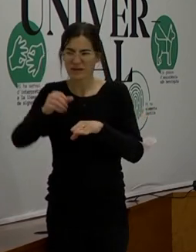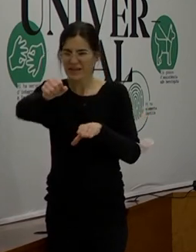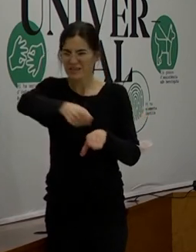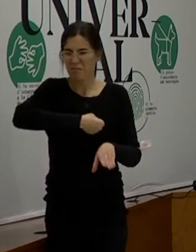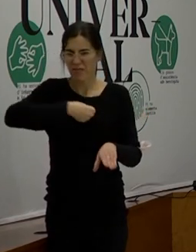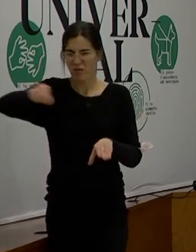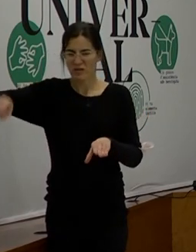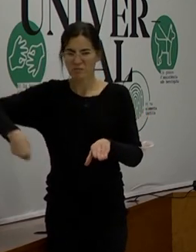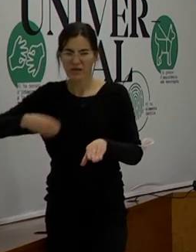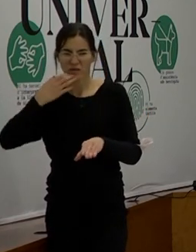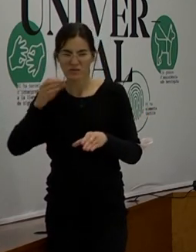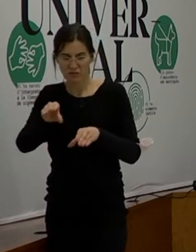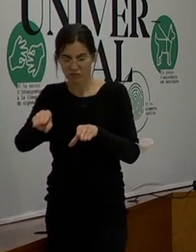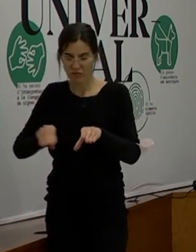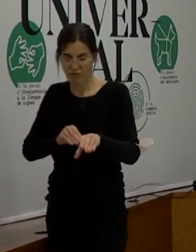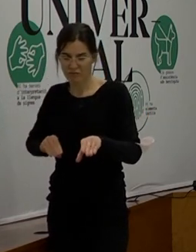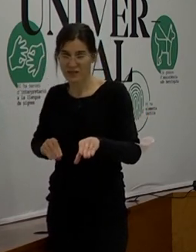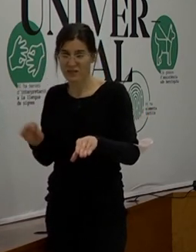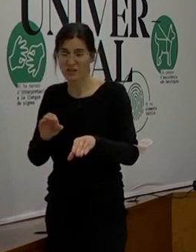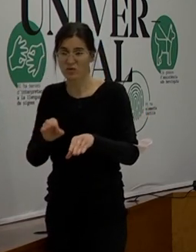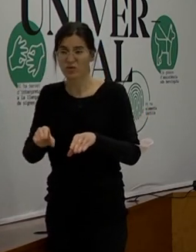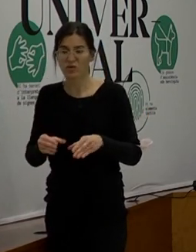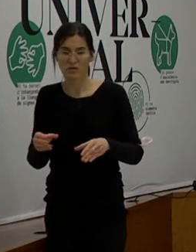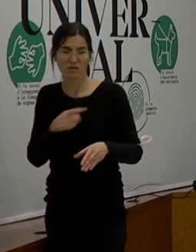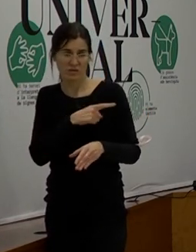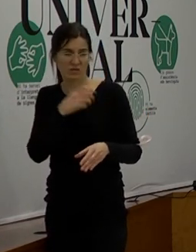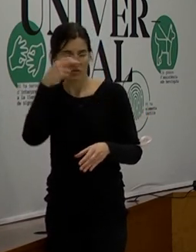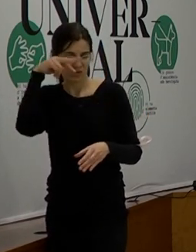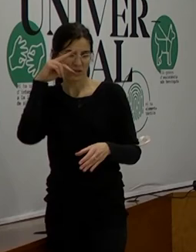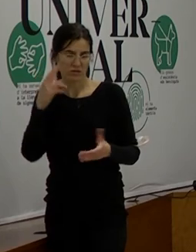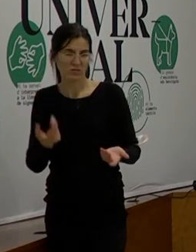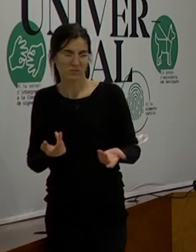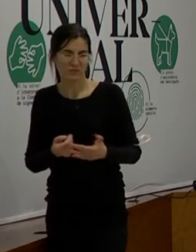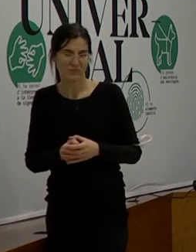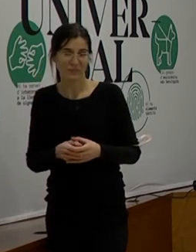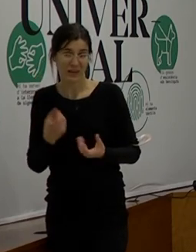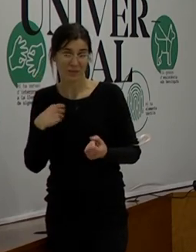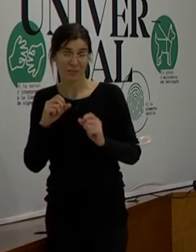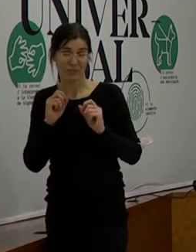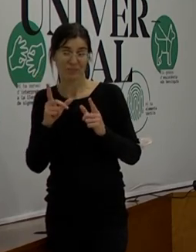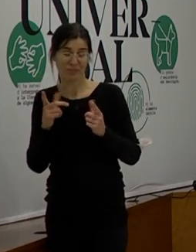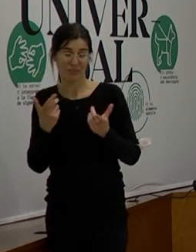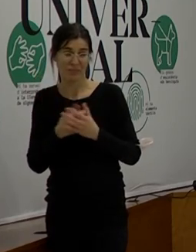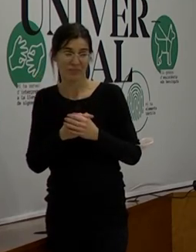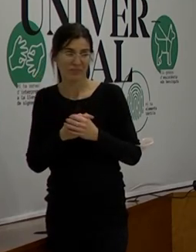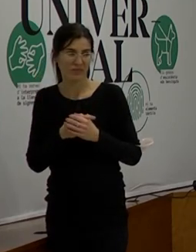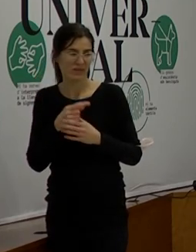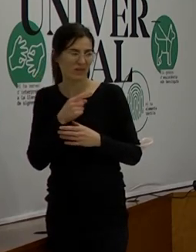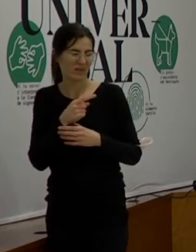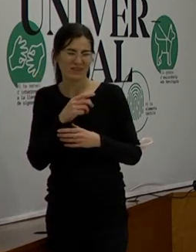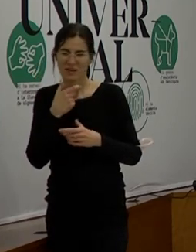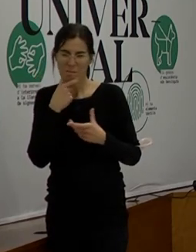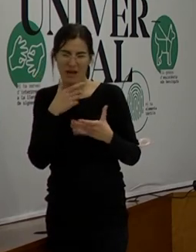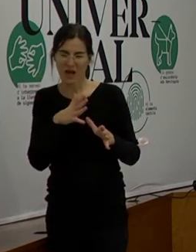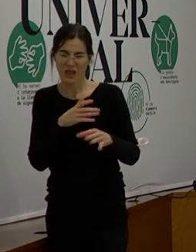sales per un lado, o marxa enrere, o claro, esto es el listo, ¿vale? ¿Has visto? I esta